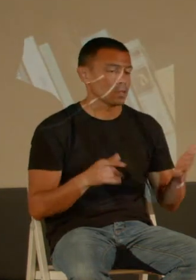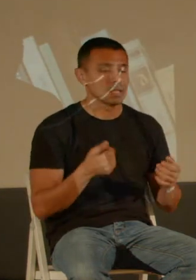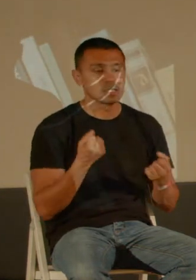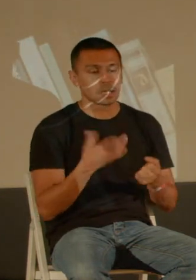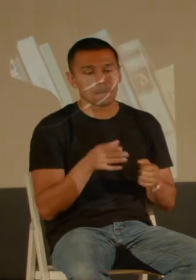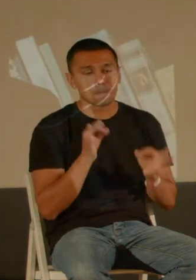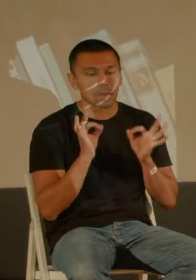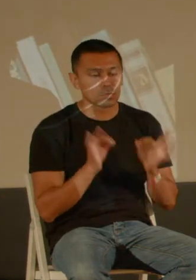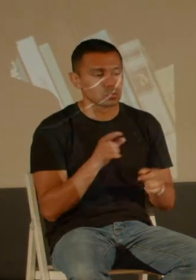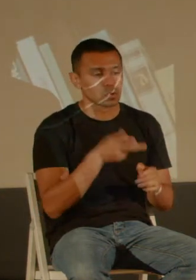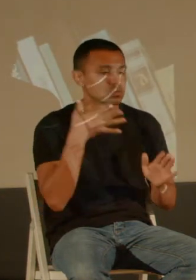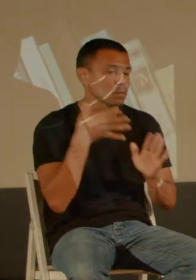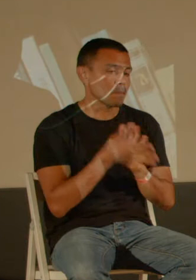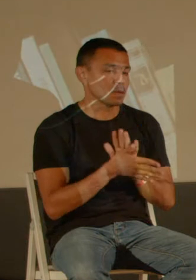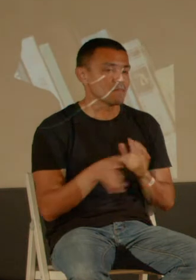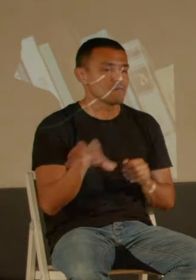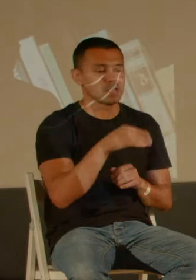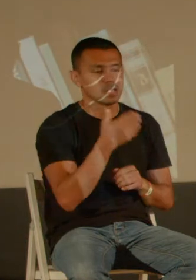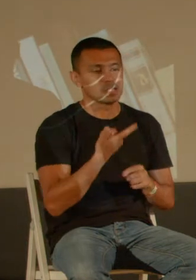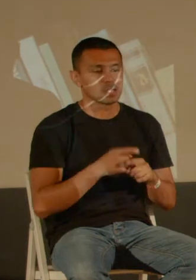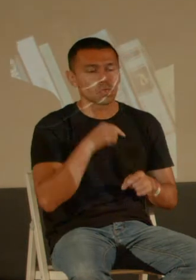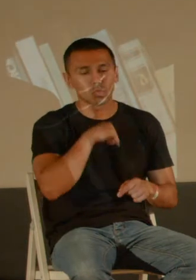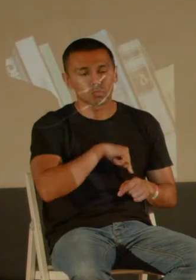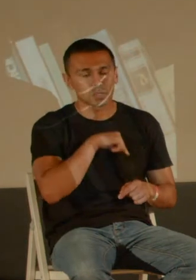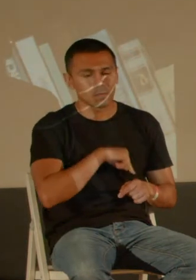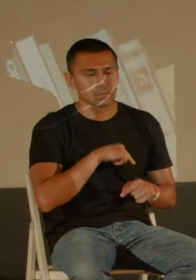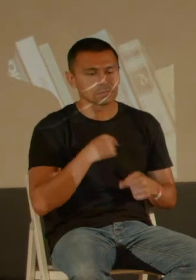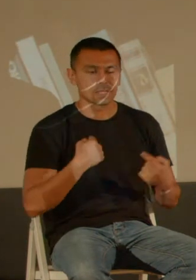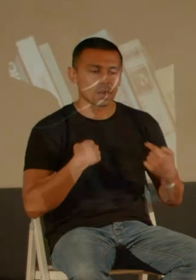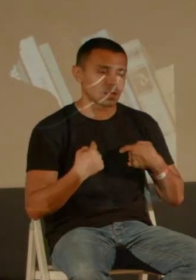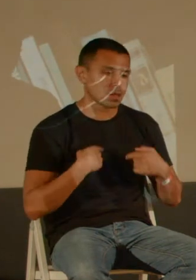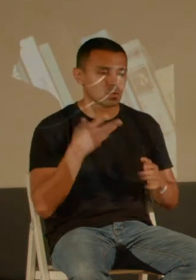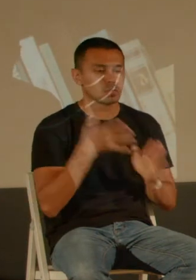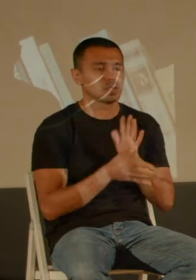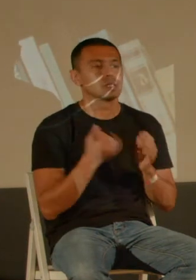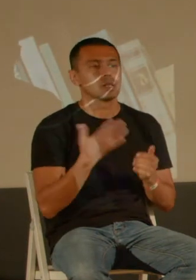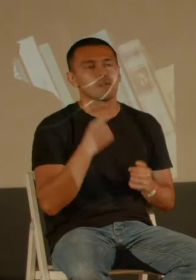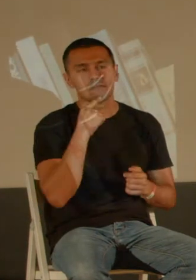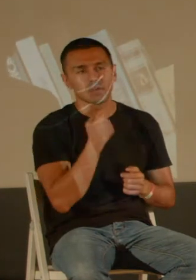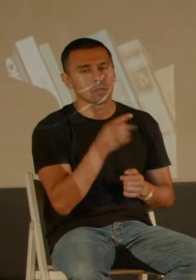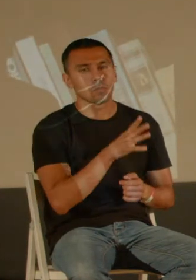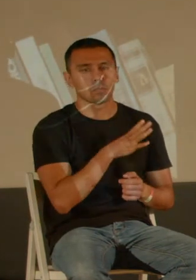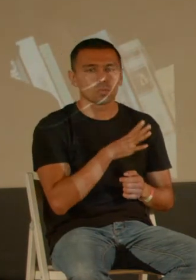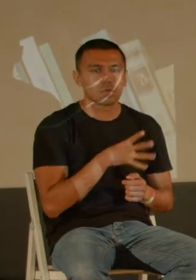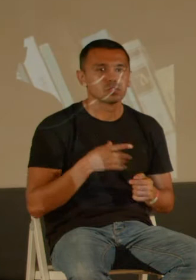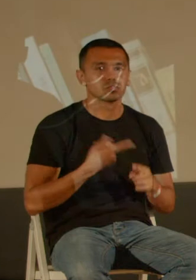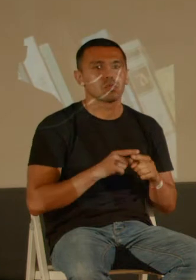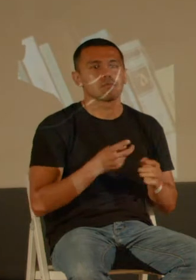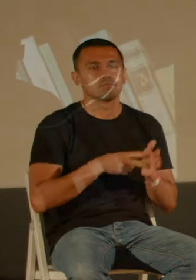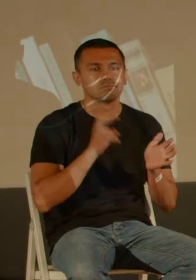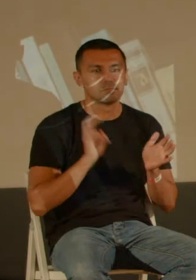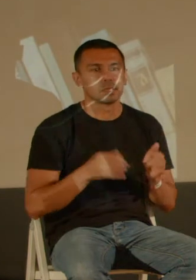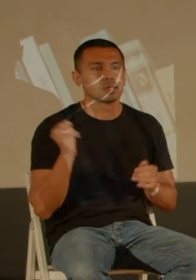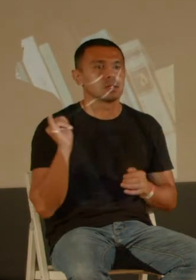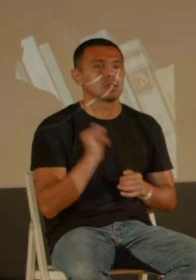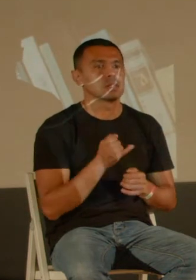настільки правдиво, що ти от розумієш всі її ці душевні страждання і розумієш, наскільки важко їй було з цього вийти